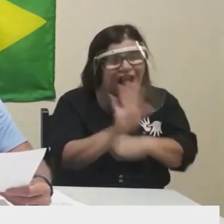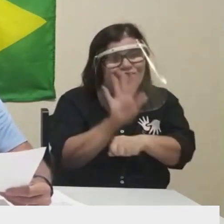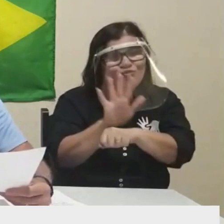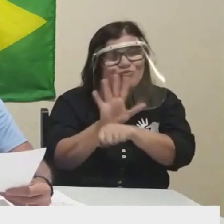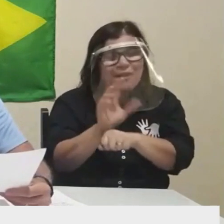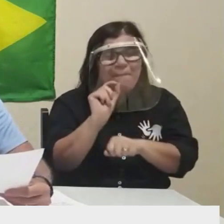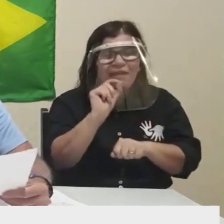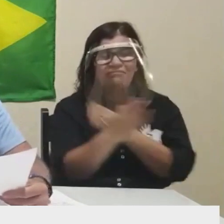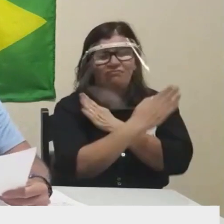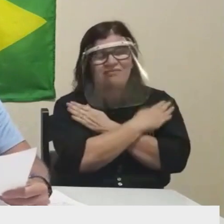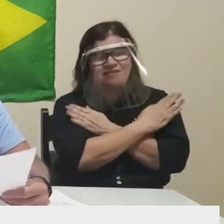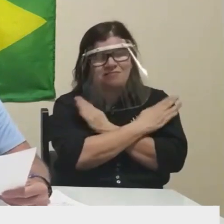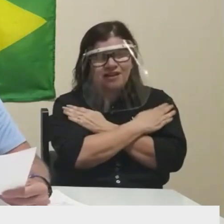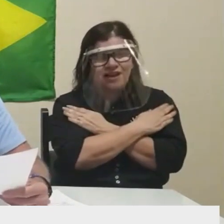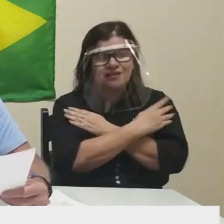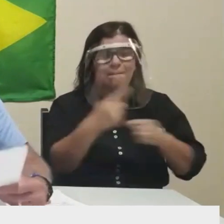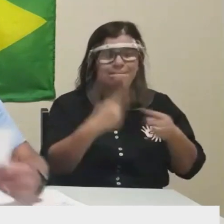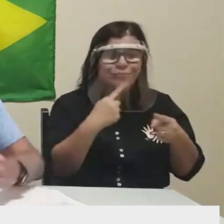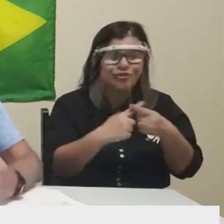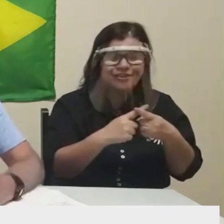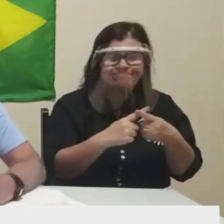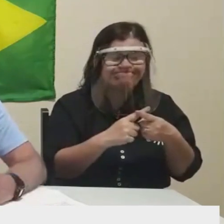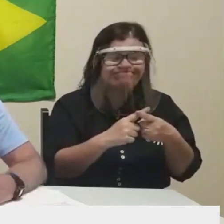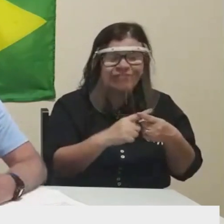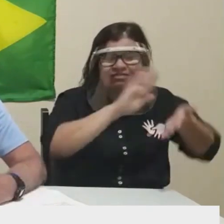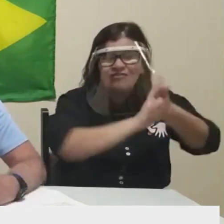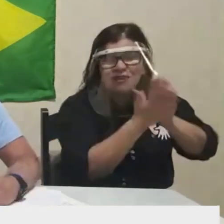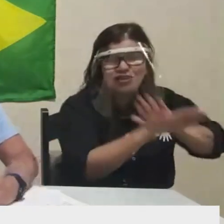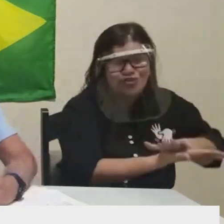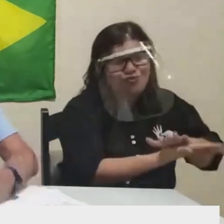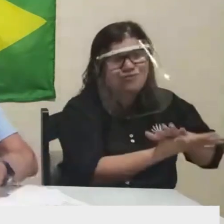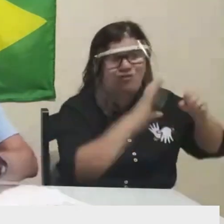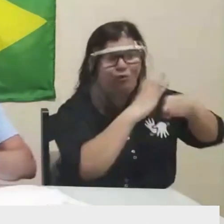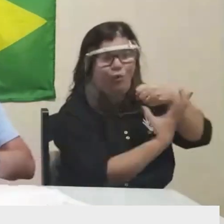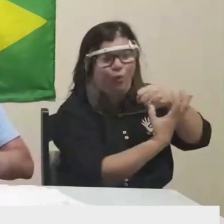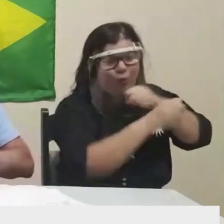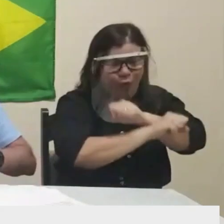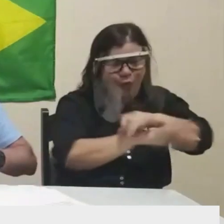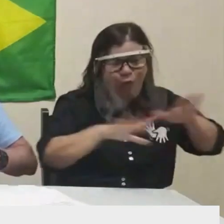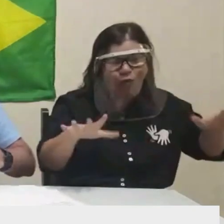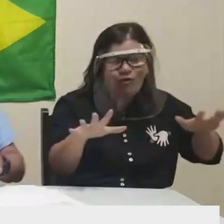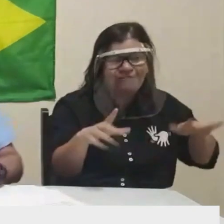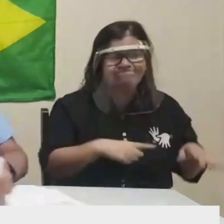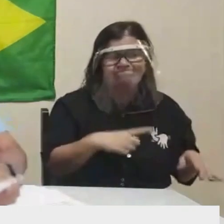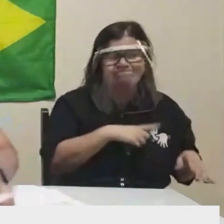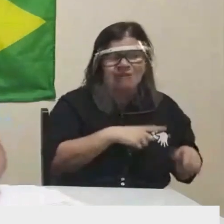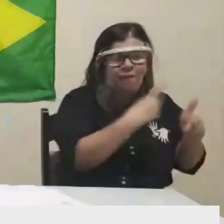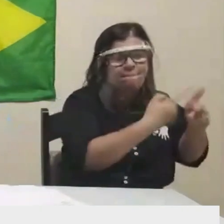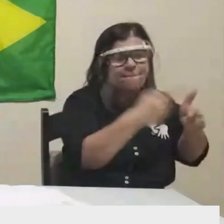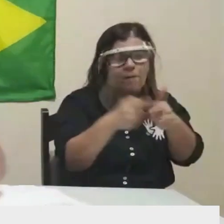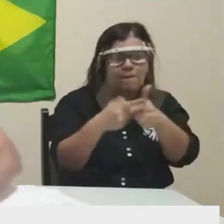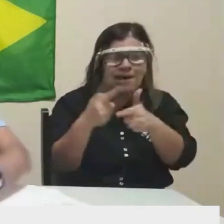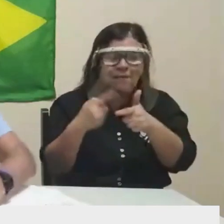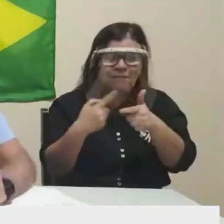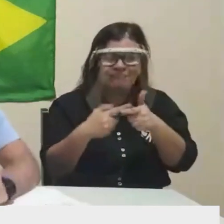perdeu o emprego. Que foi uma destruição de empregos, essa questão de pandemia. E lá atrás, eu já dizia, tínhamos dois problemas